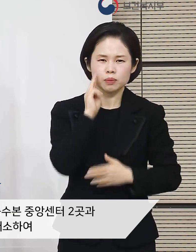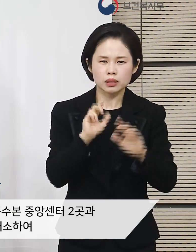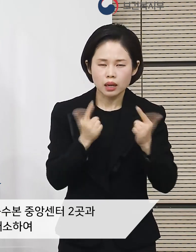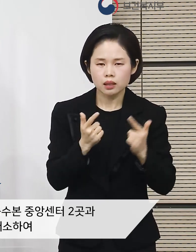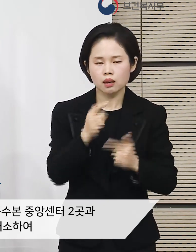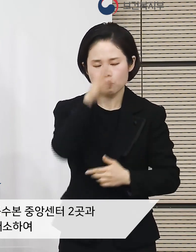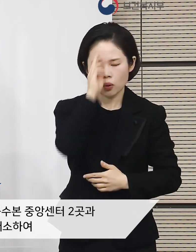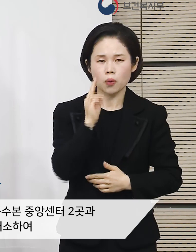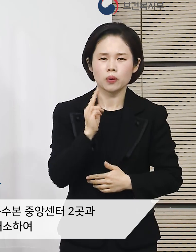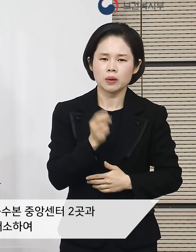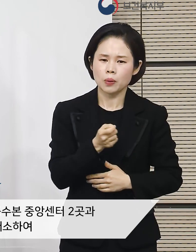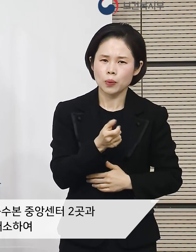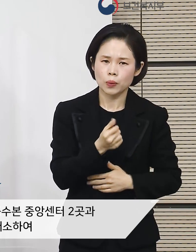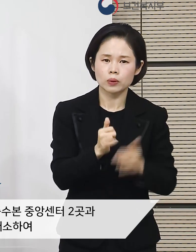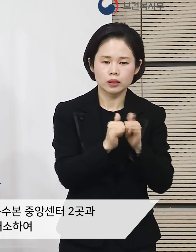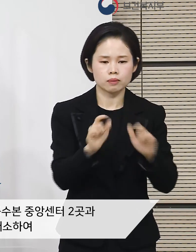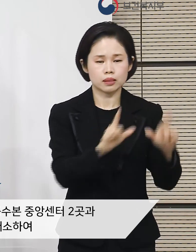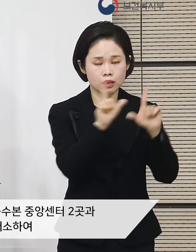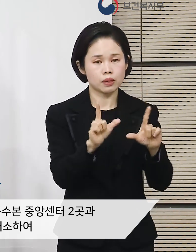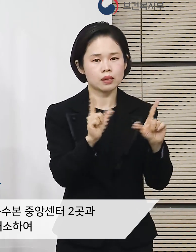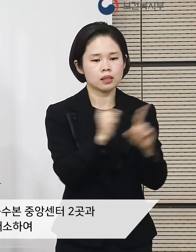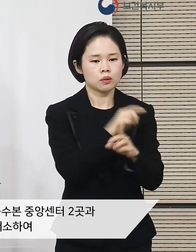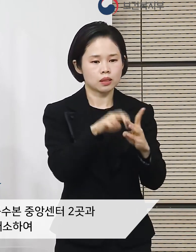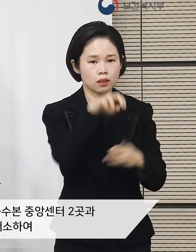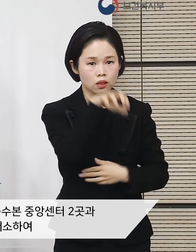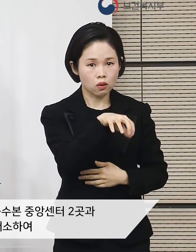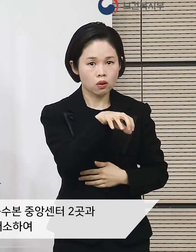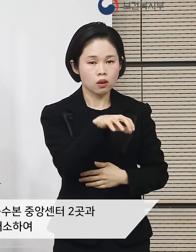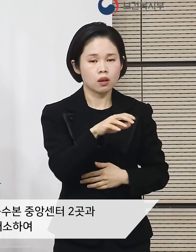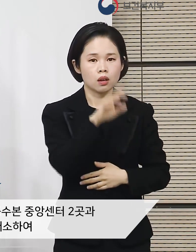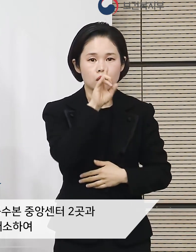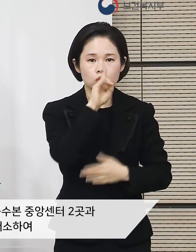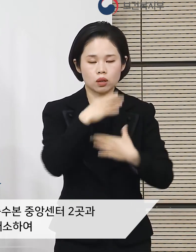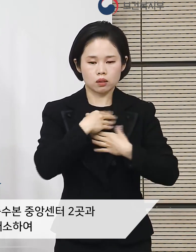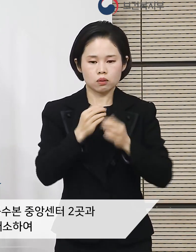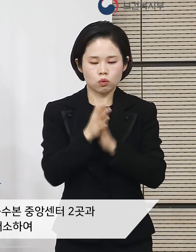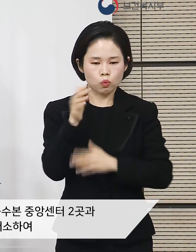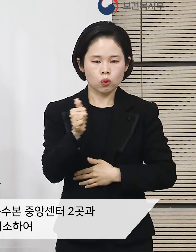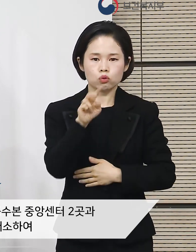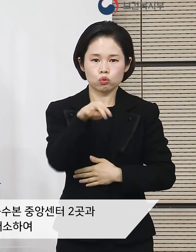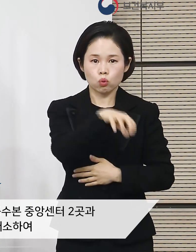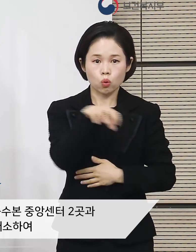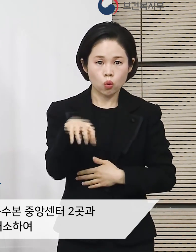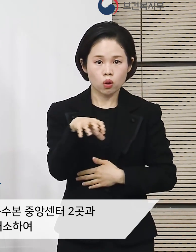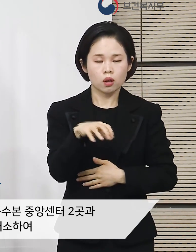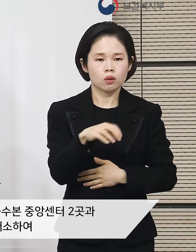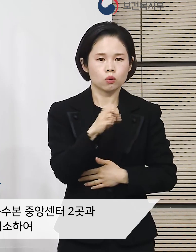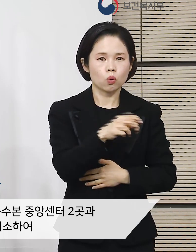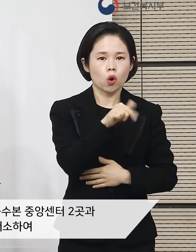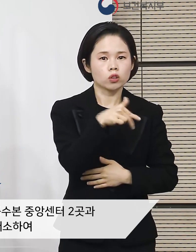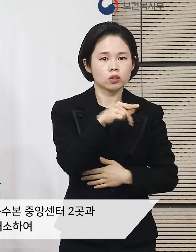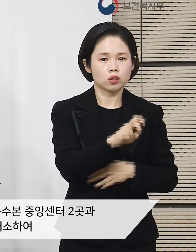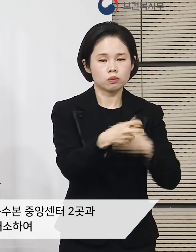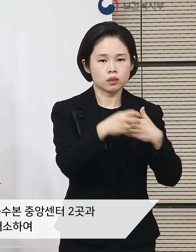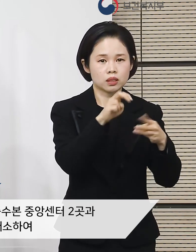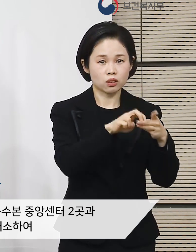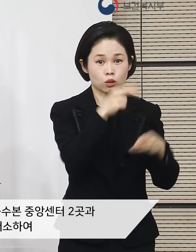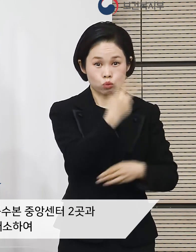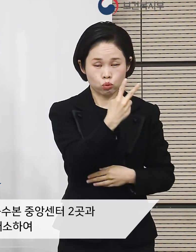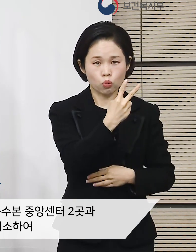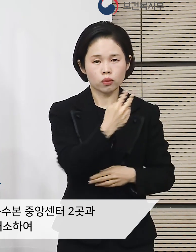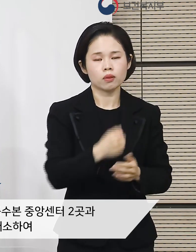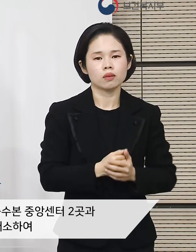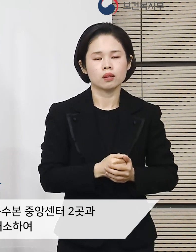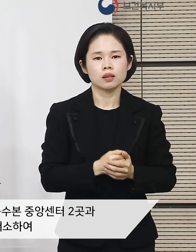경증, 무증상 환자를 위한 생활치료센터는 최근 중수본 중앙센터 2곳과 거점센터 2곳